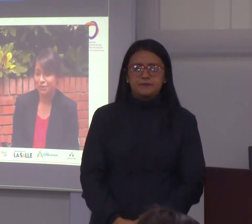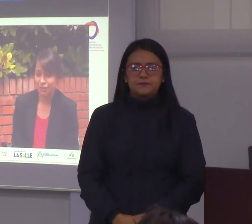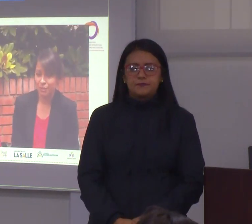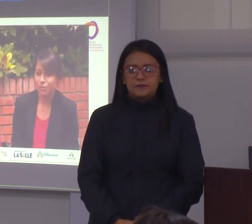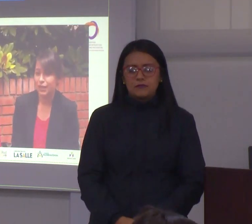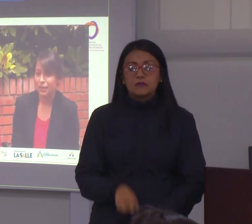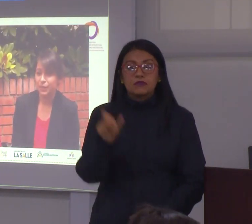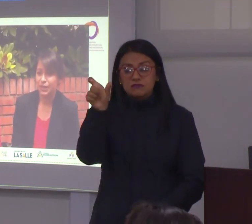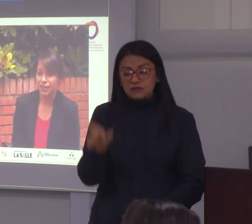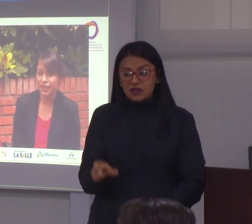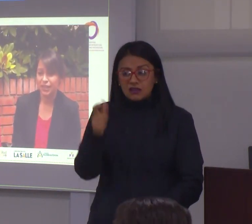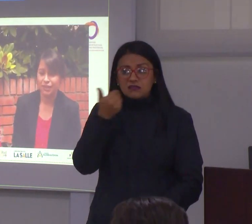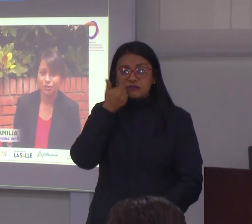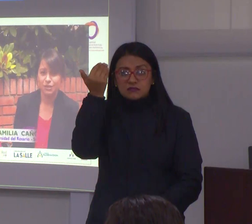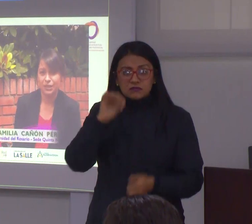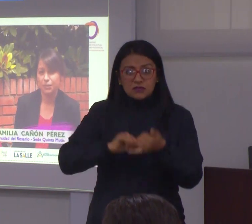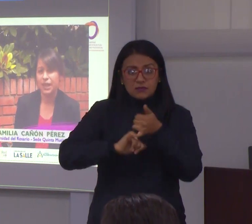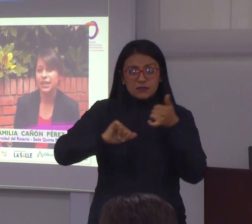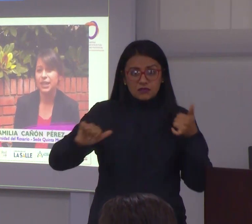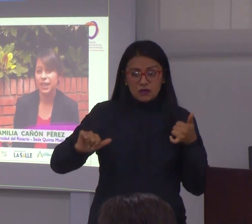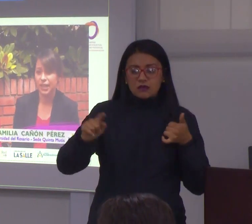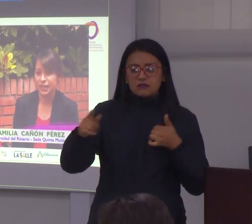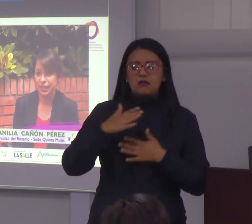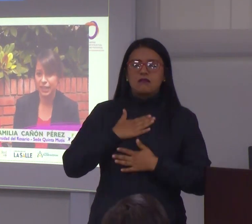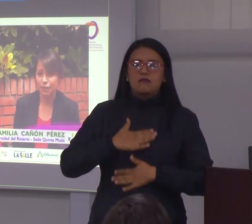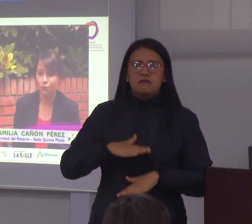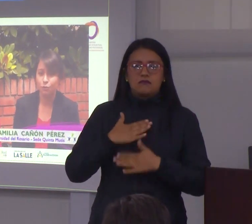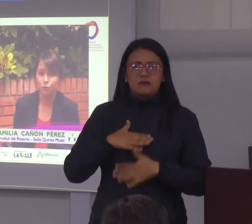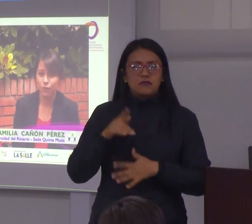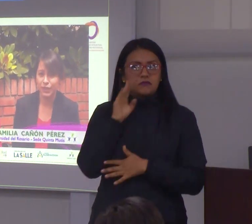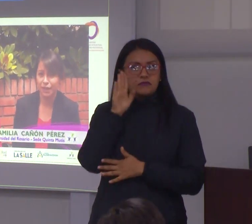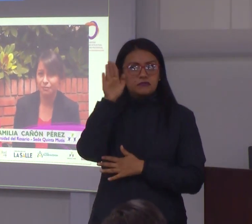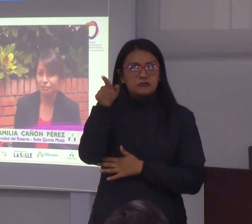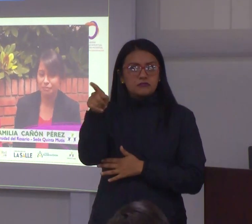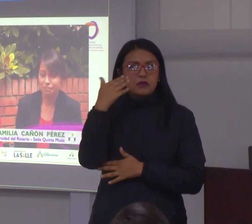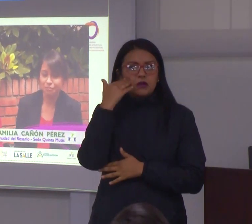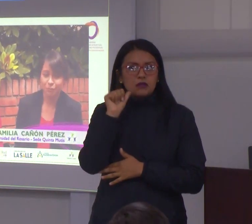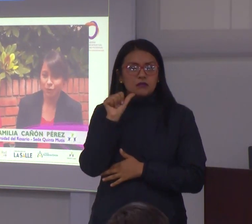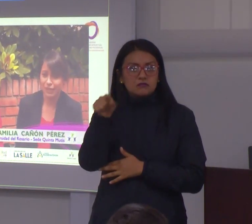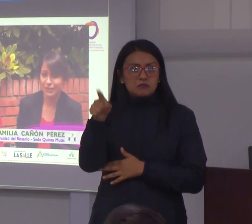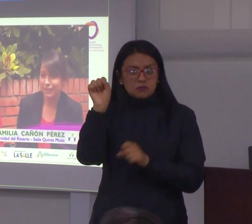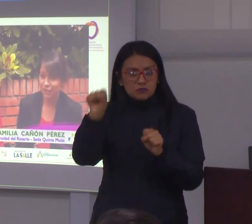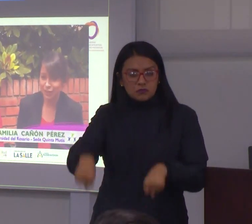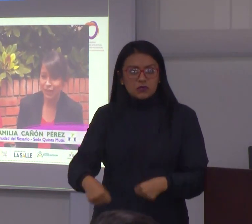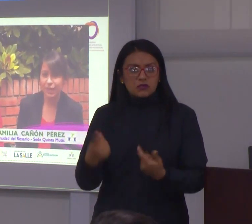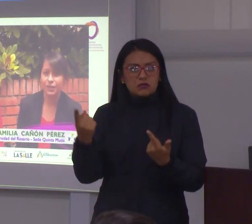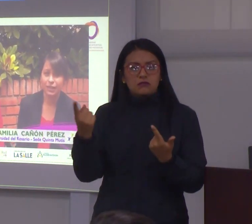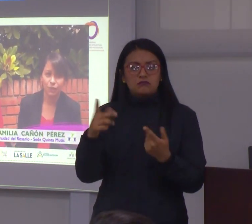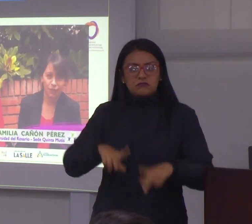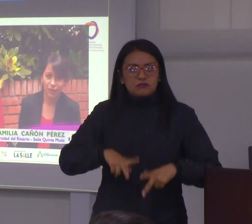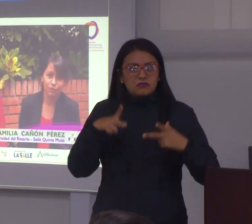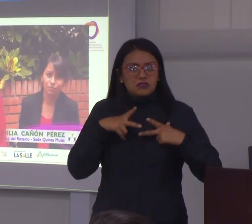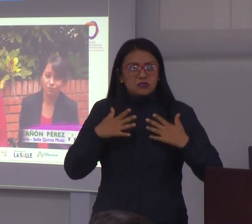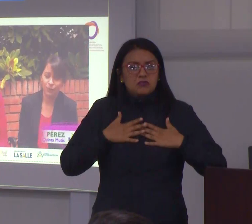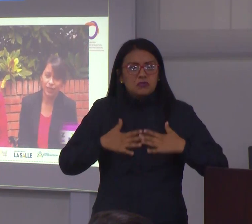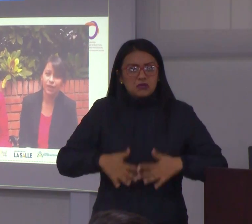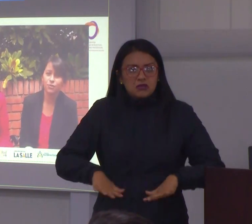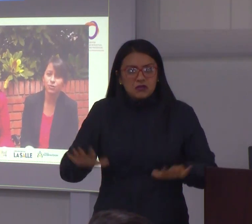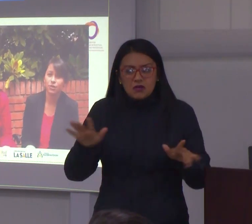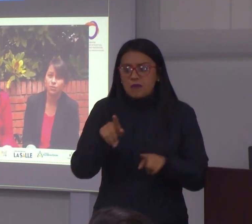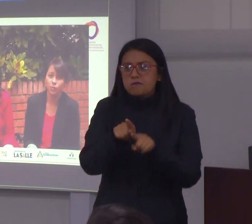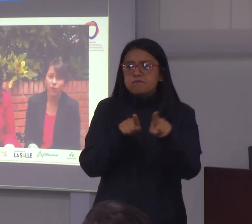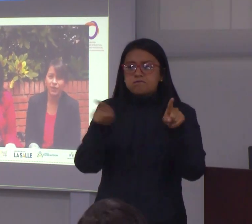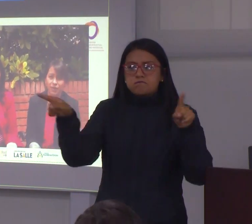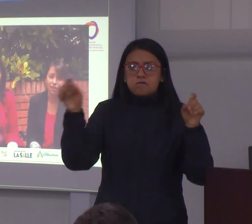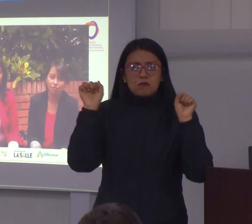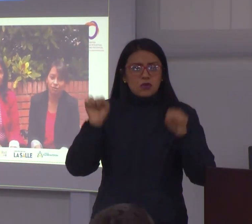como ya es una persona independiente y nos da también la tranquilidad de que en el futuro ella podrá tener la vida que en cualquiera